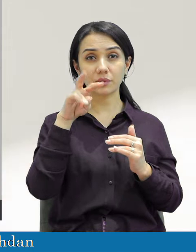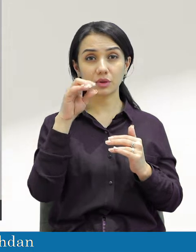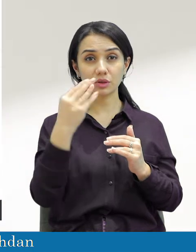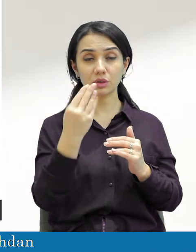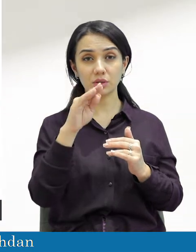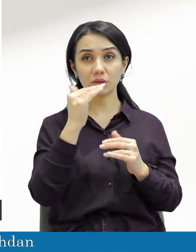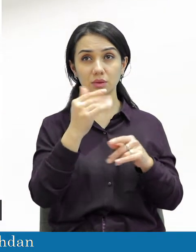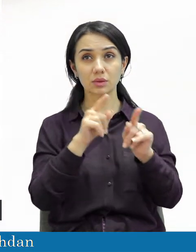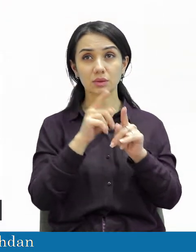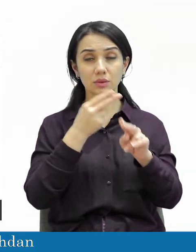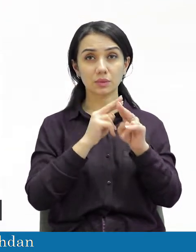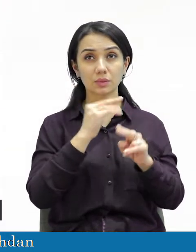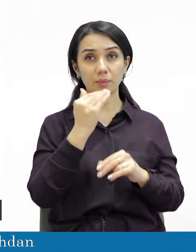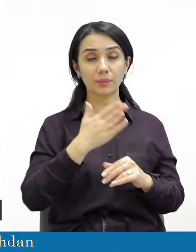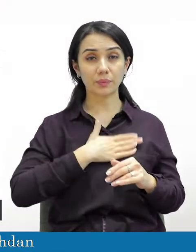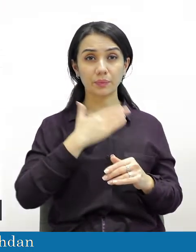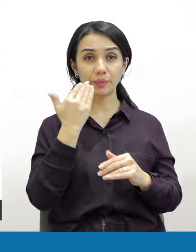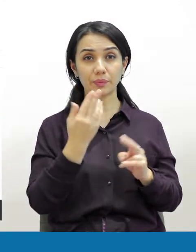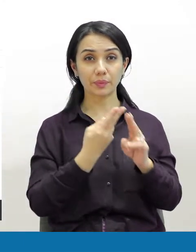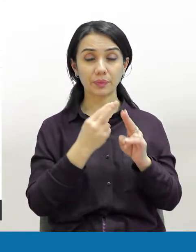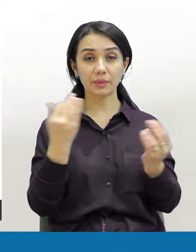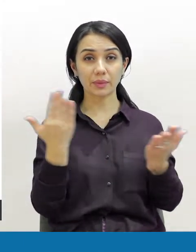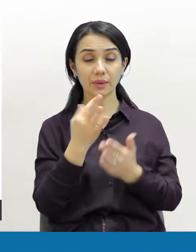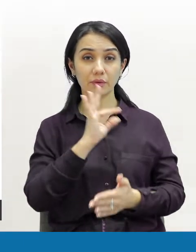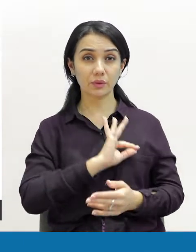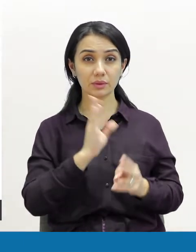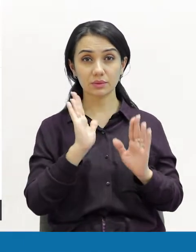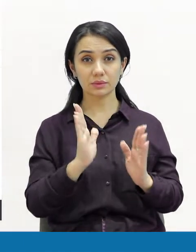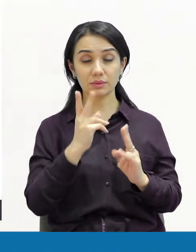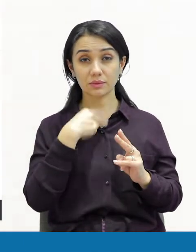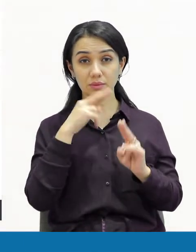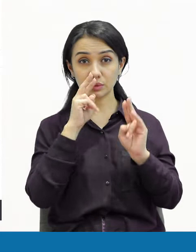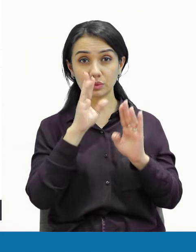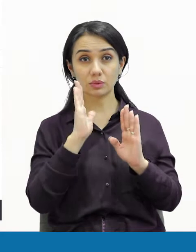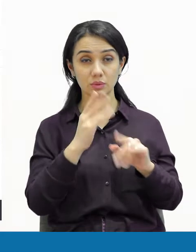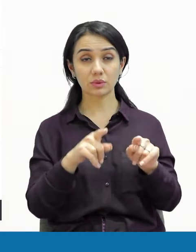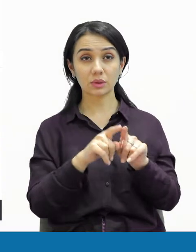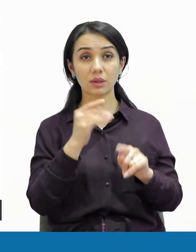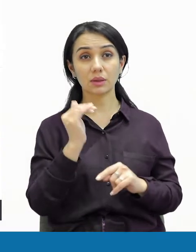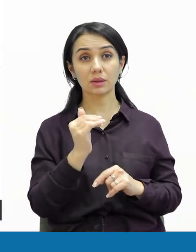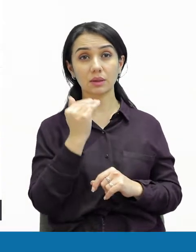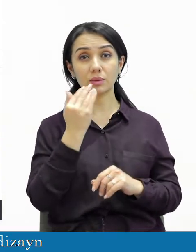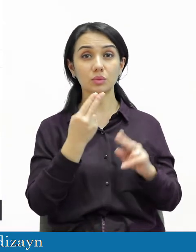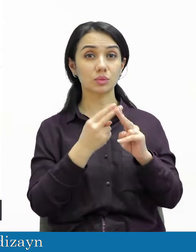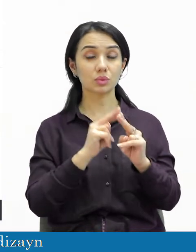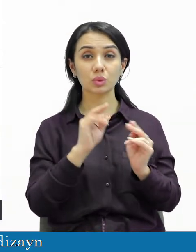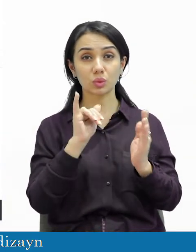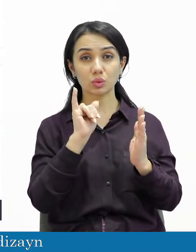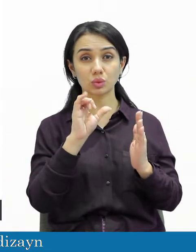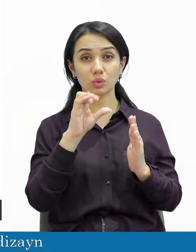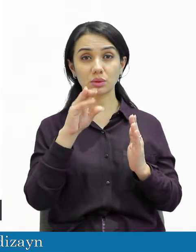qilamiz, install plugin. Men sizlarga Unsplash'dan qanday foydalanish ko'rsatib o'tib ketaman. Keyingisi Iconify, buni ham ustanovka